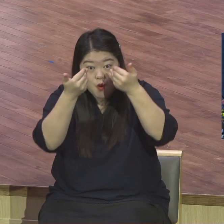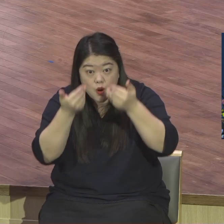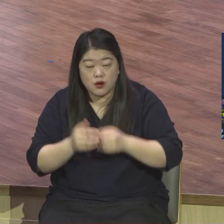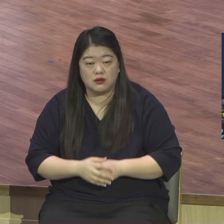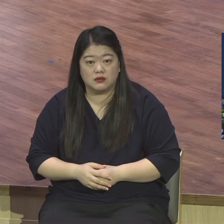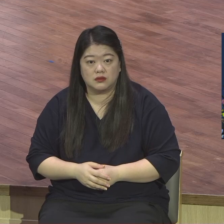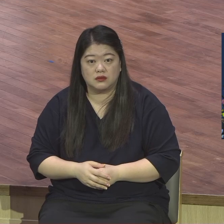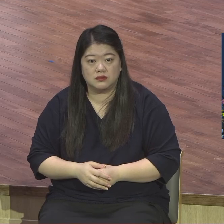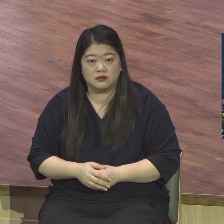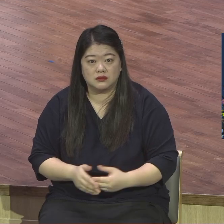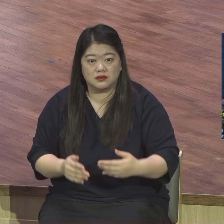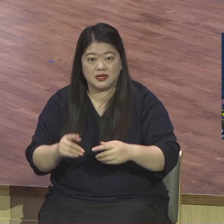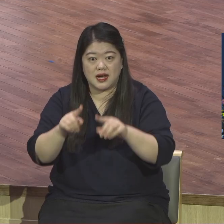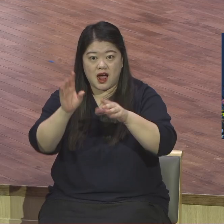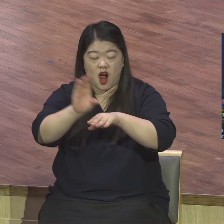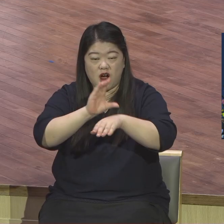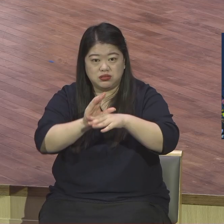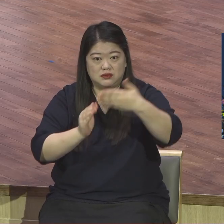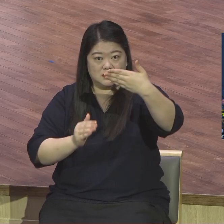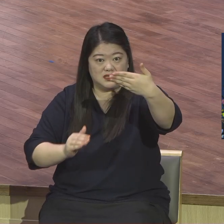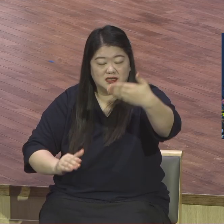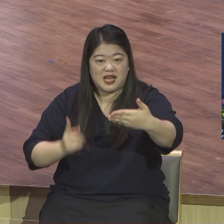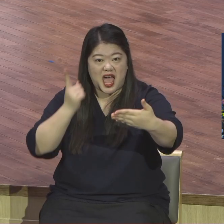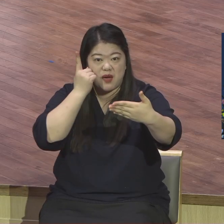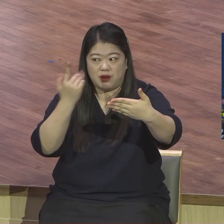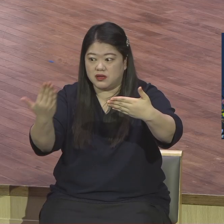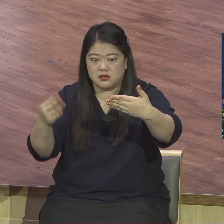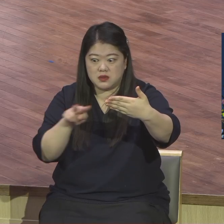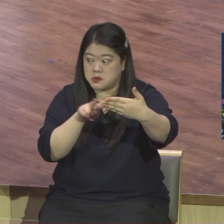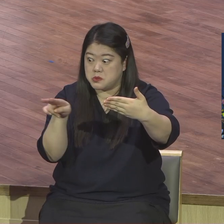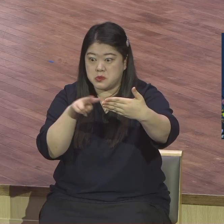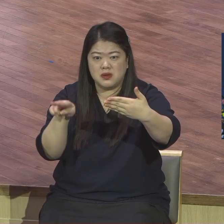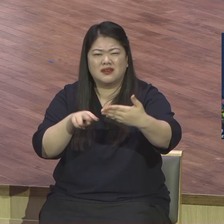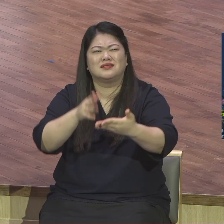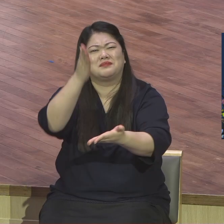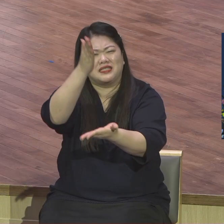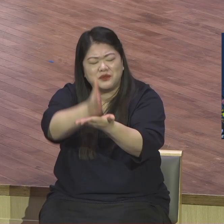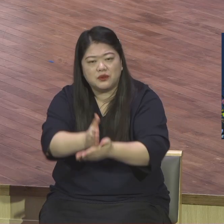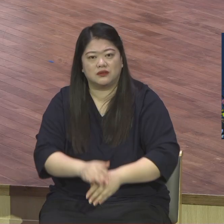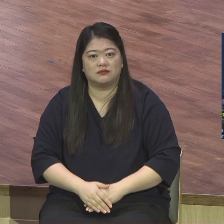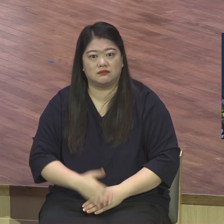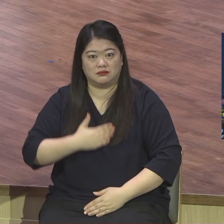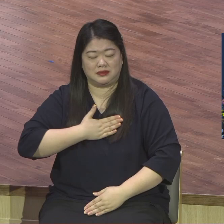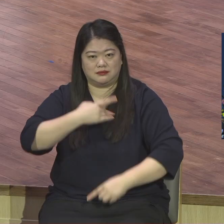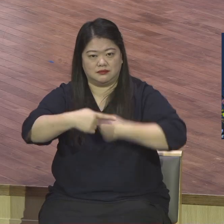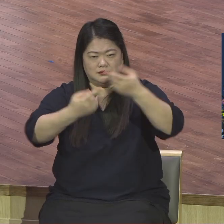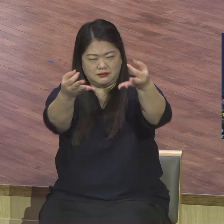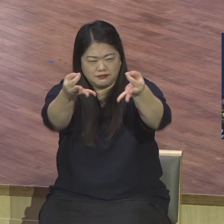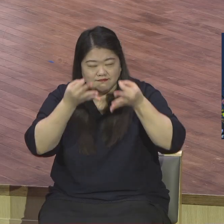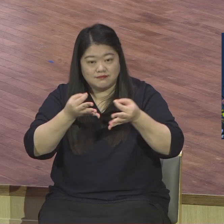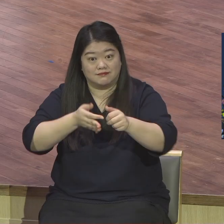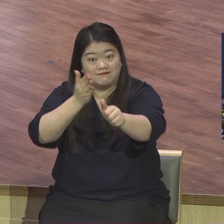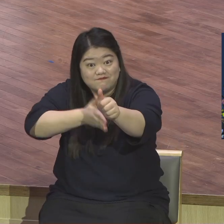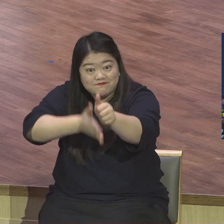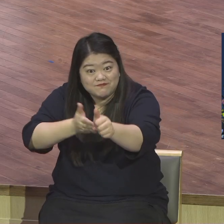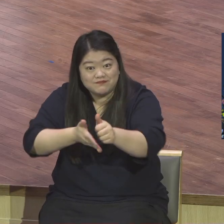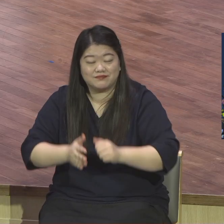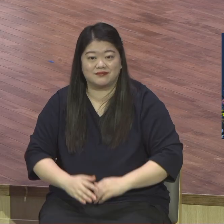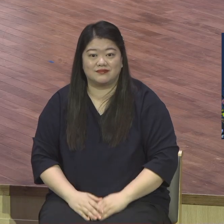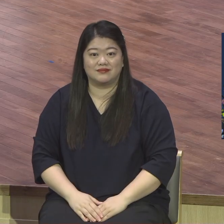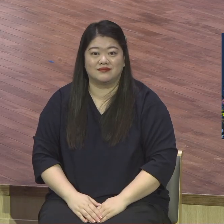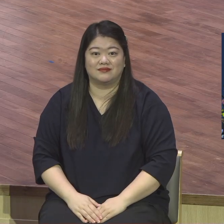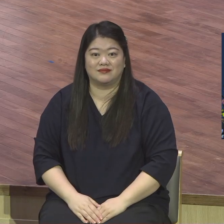잡생각 버리고 오늘만이라도 말씀에 집중하시기 바랍니다. 복음의